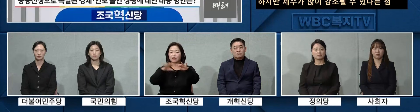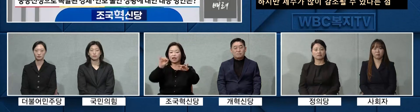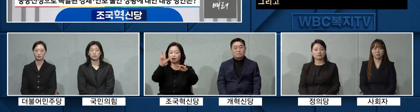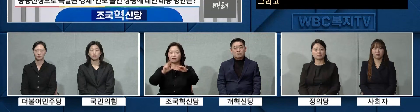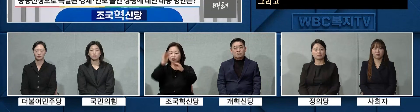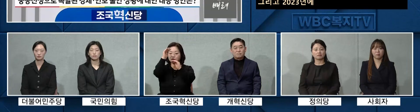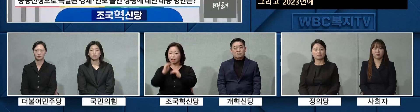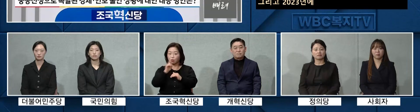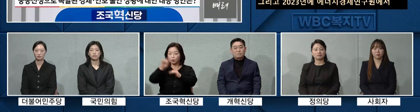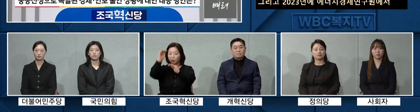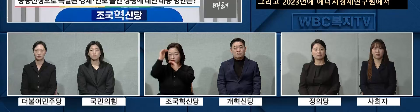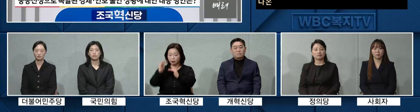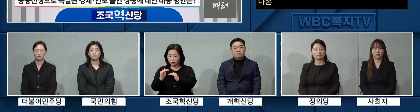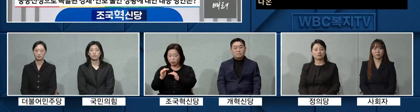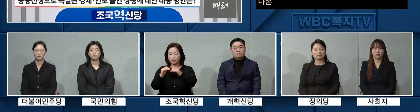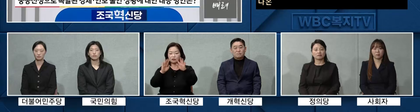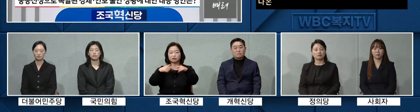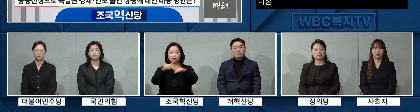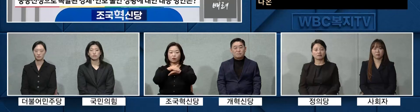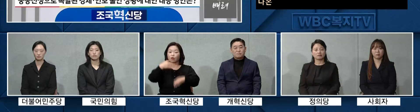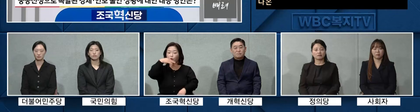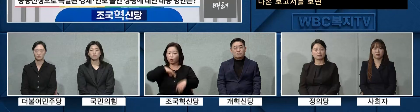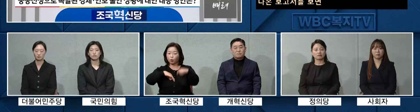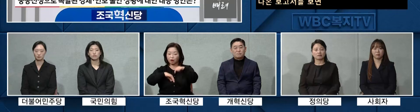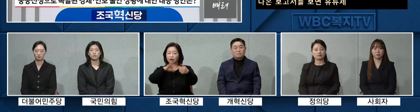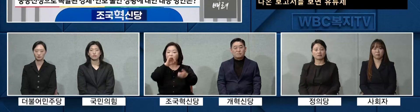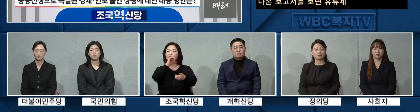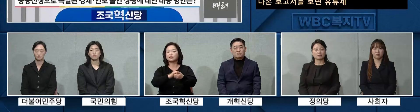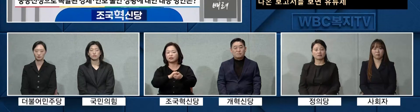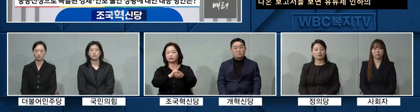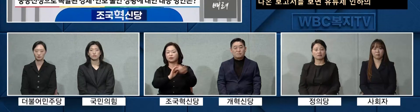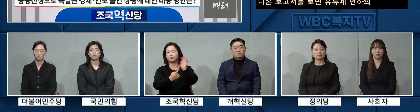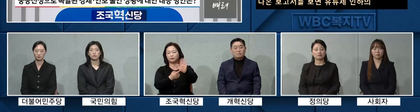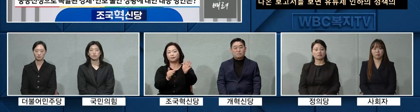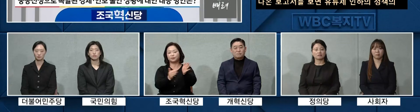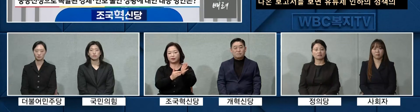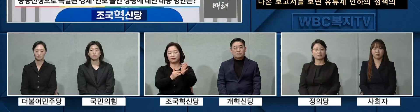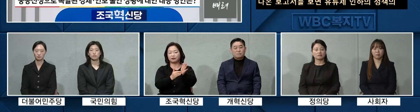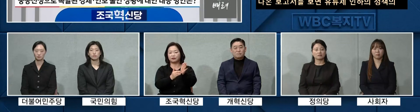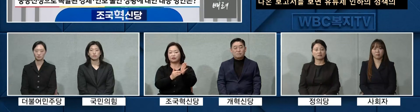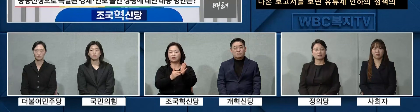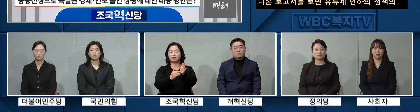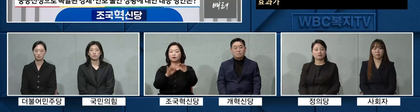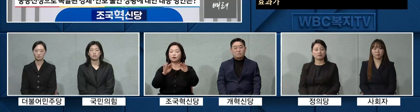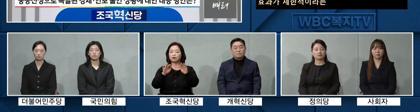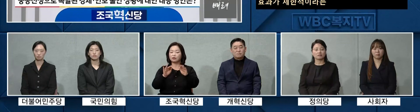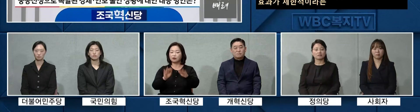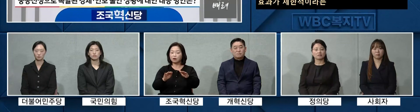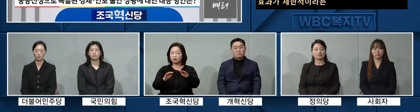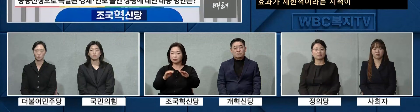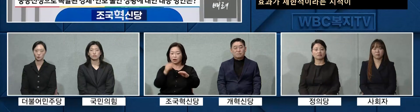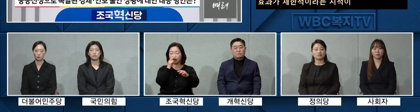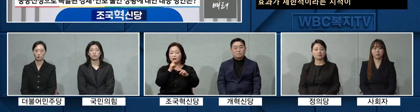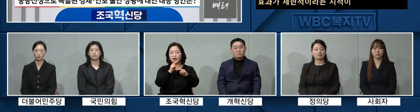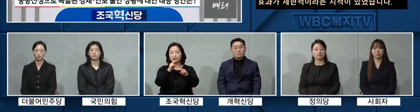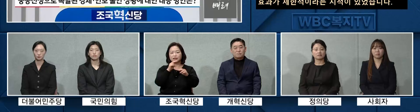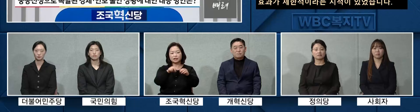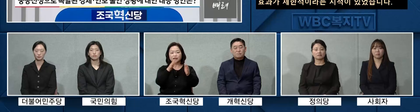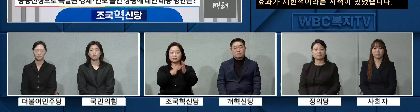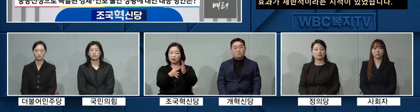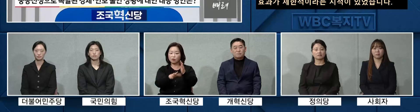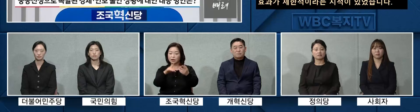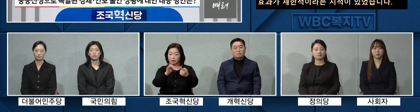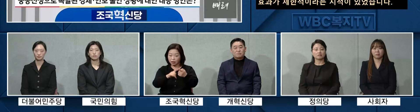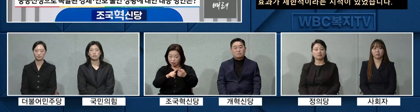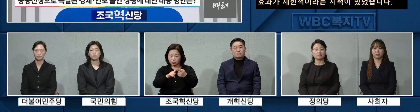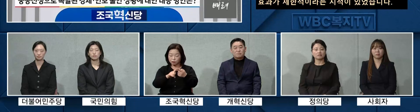보면 유류세 인하의 정책 효과가 제한적이라는 지적이 있었습니다. 그래서 유류세 재원을 원칙대로